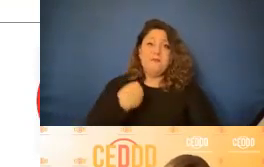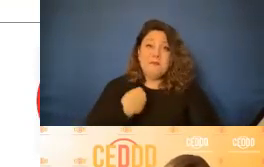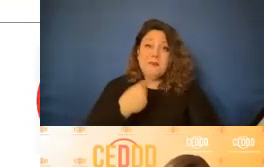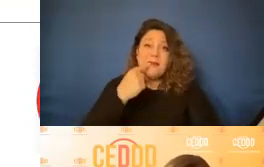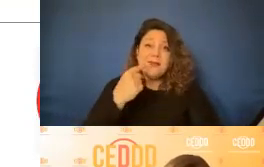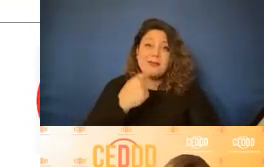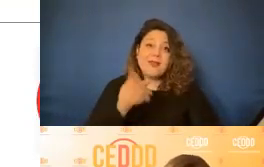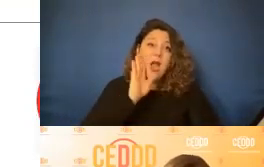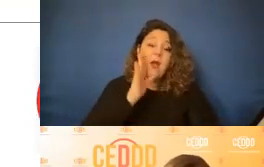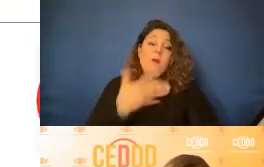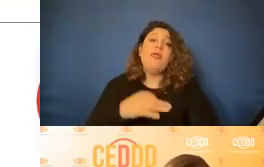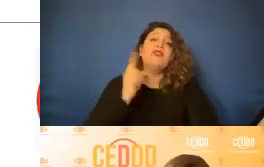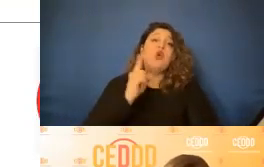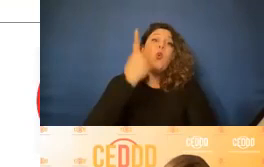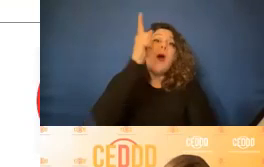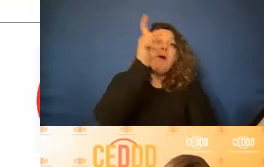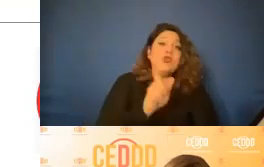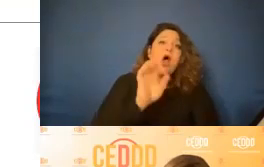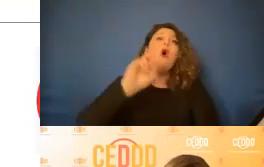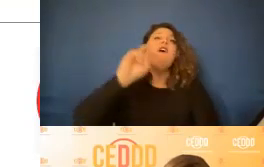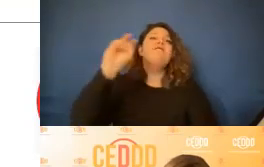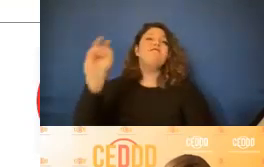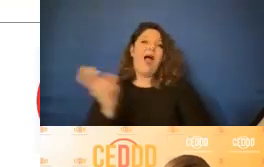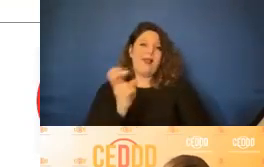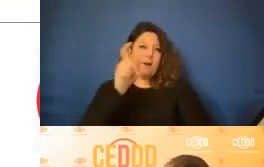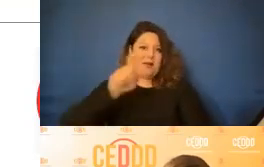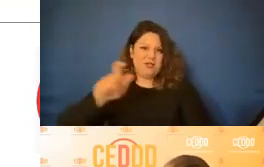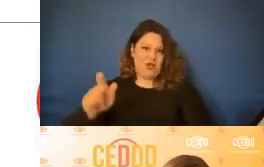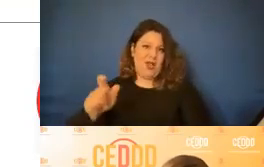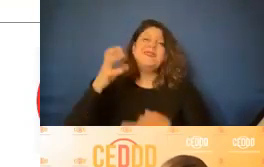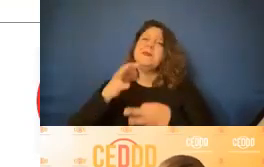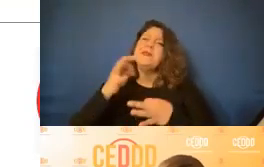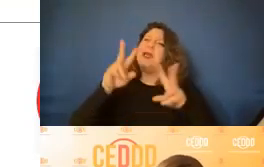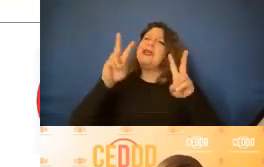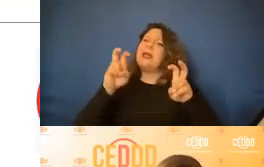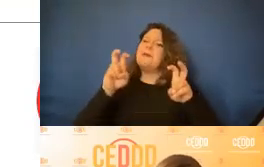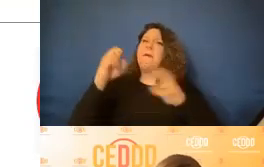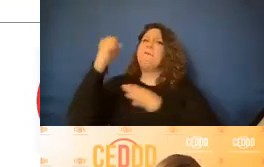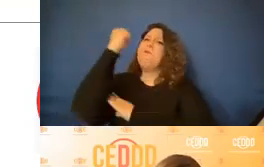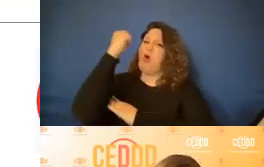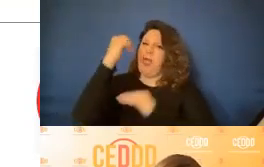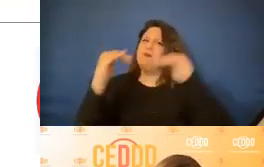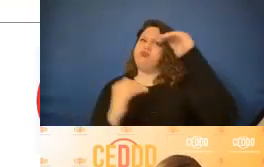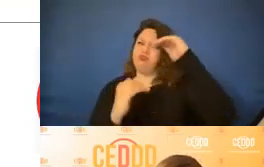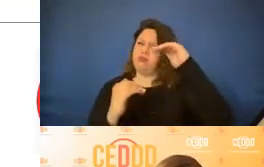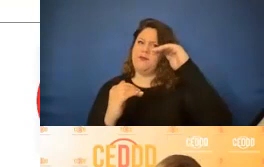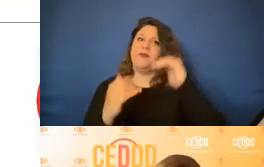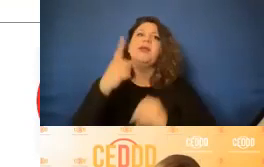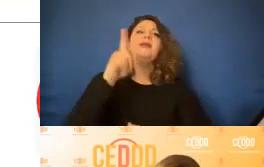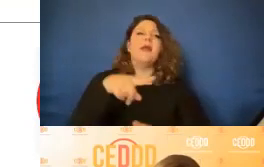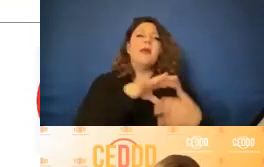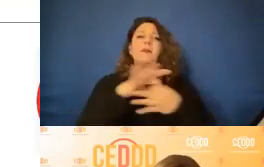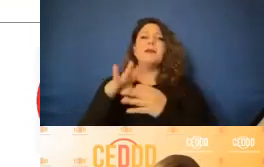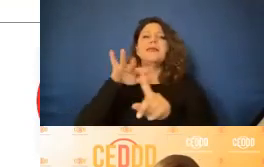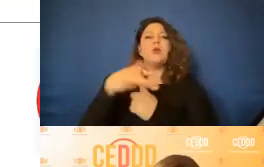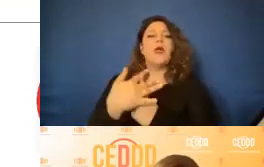solo individuo o por varios. Y siempre con esta jerarquía de poder muy importante. Y suele estar ligada también a situaciones de acoso en la vida